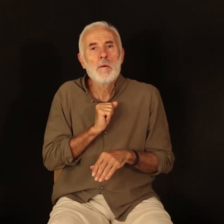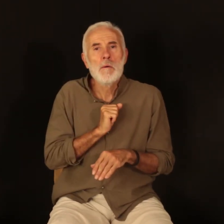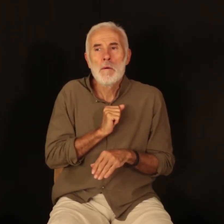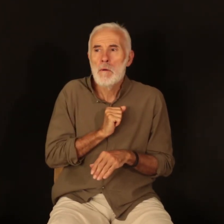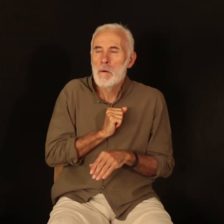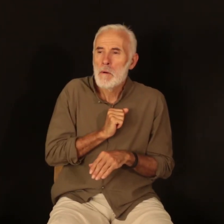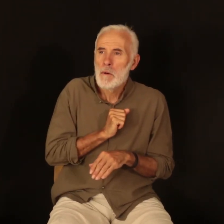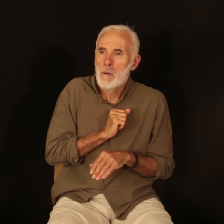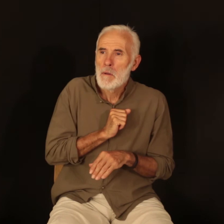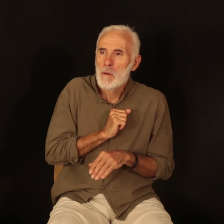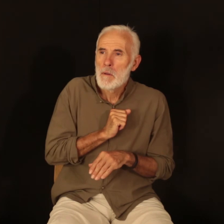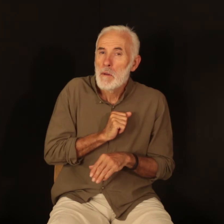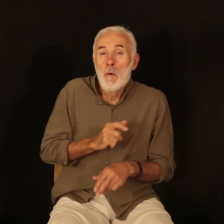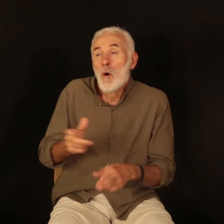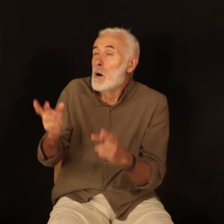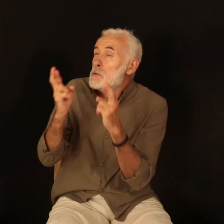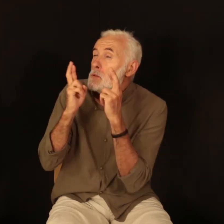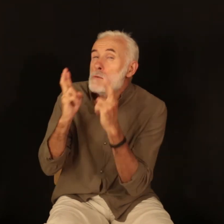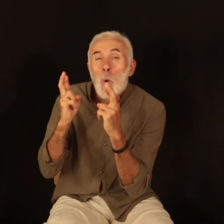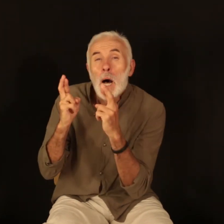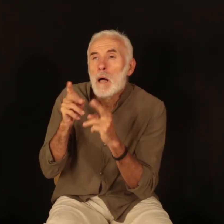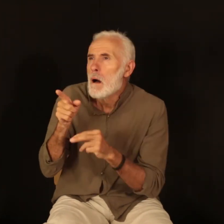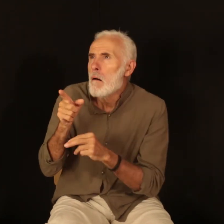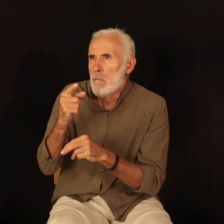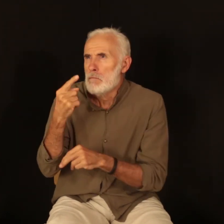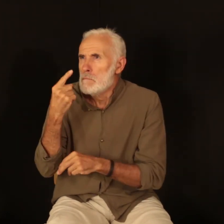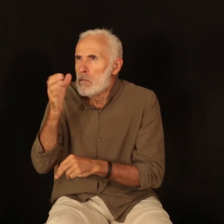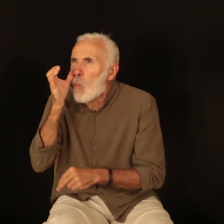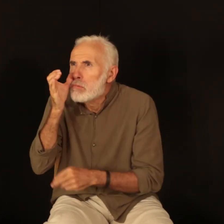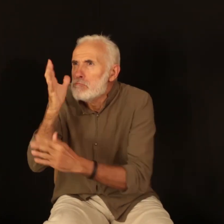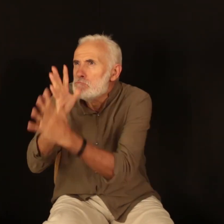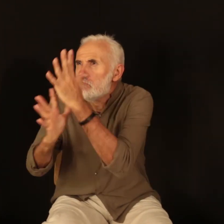Je te souhaite d'entendre les voix qui se sont tues.